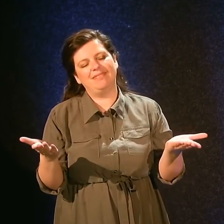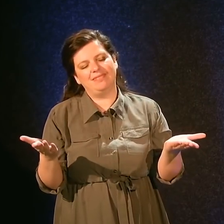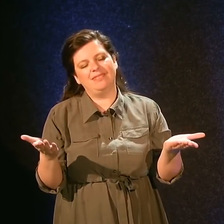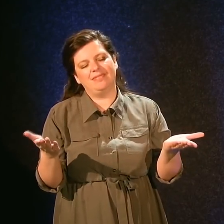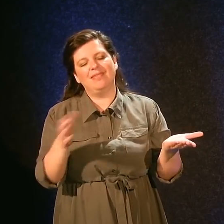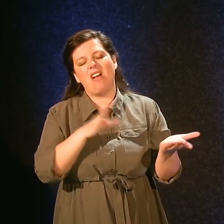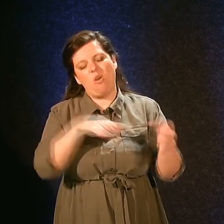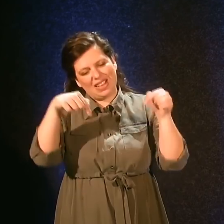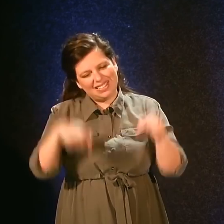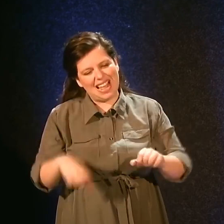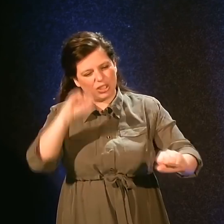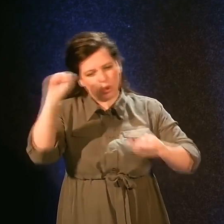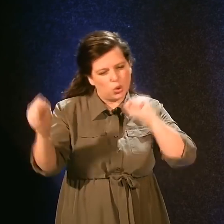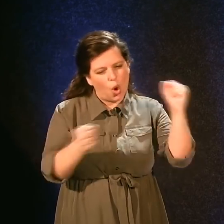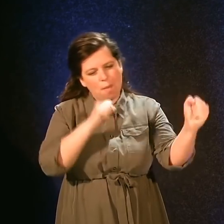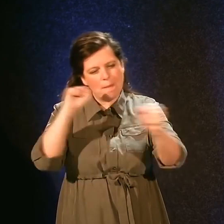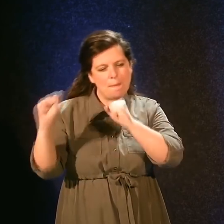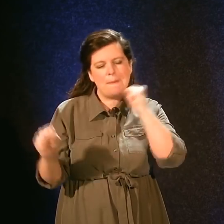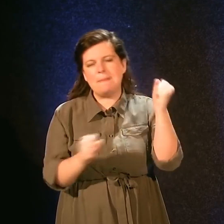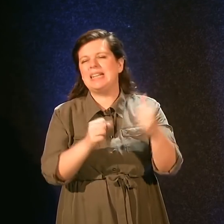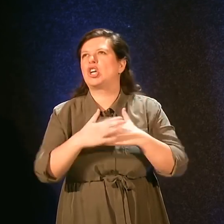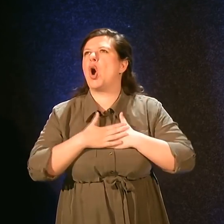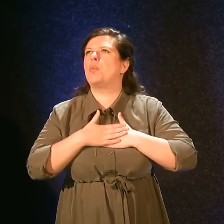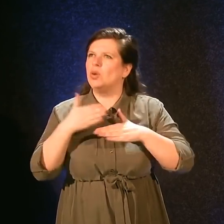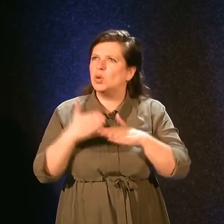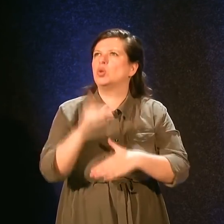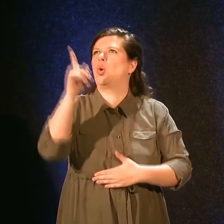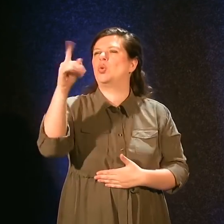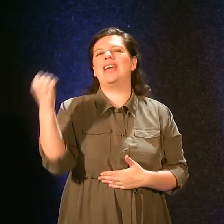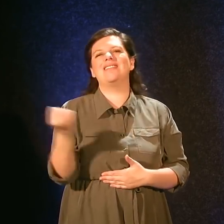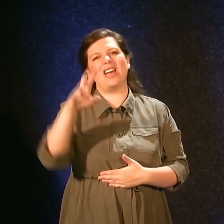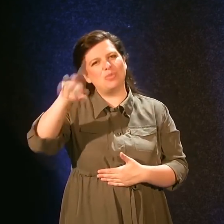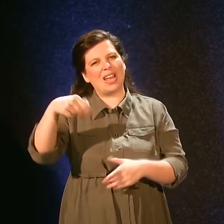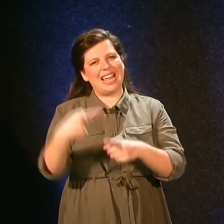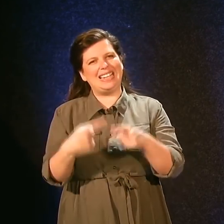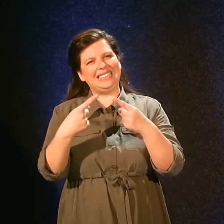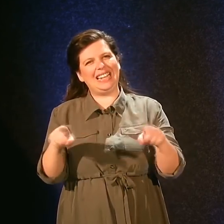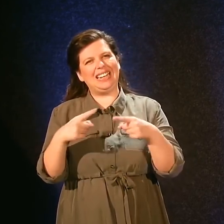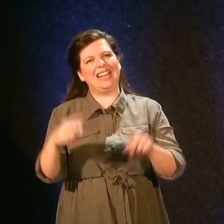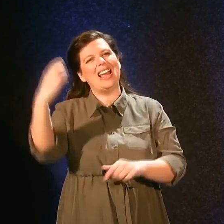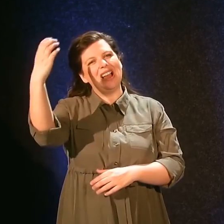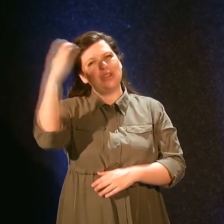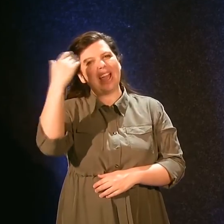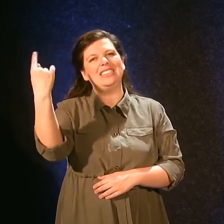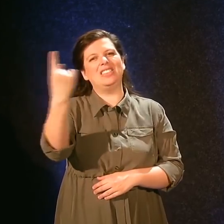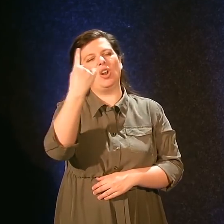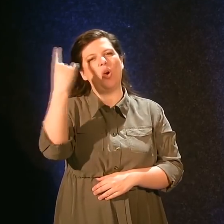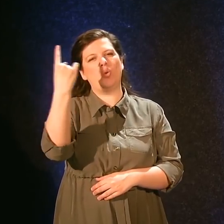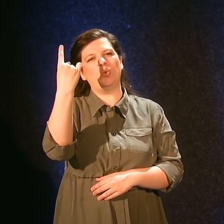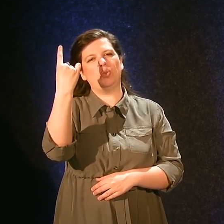Ook in deze storm. En daarom willen we nog een keer zingen. Christ alone, cornerstone.